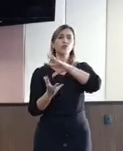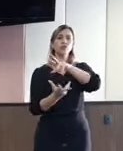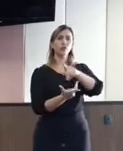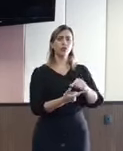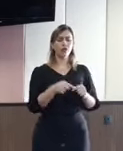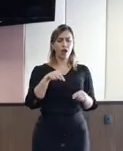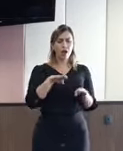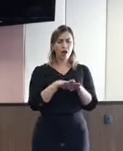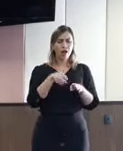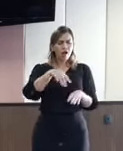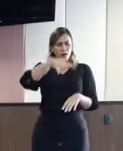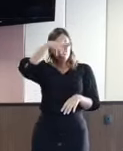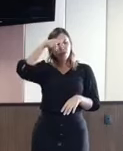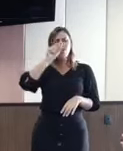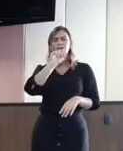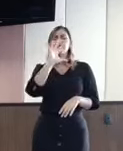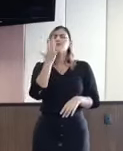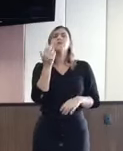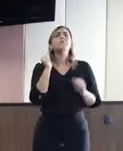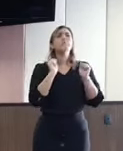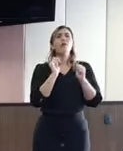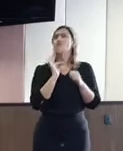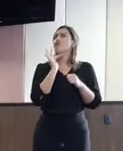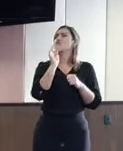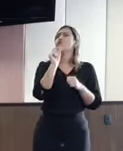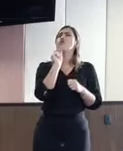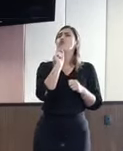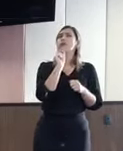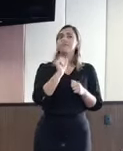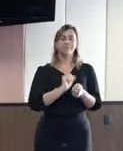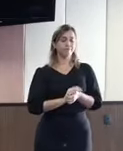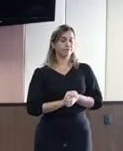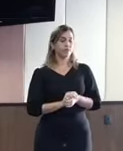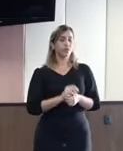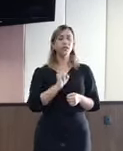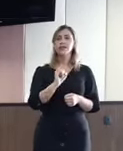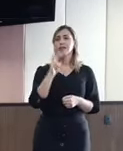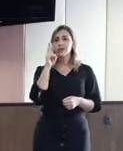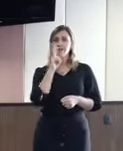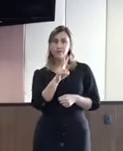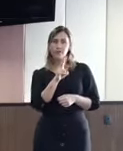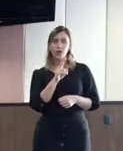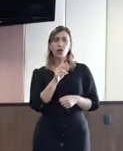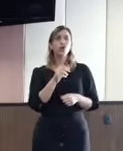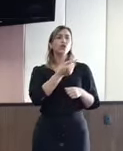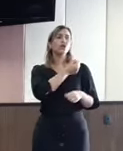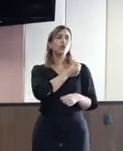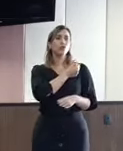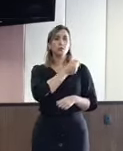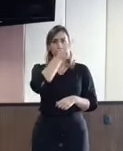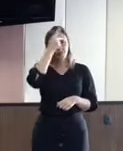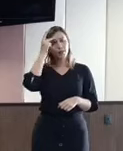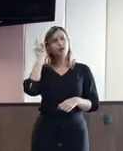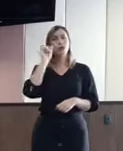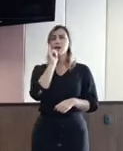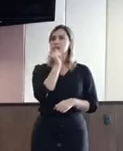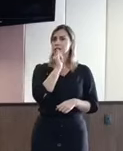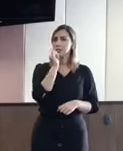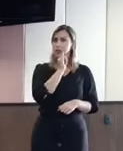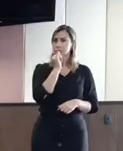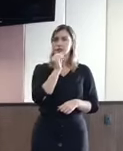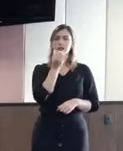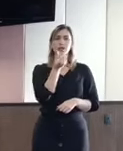Mato Grosso. Vamos dar um exemplo que nós sentamos já alguns dias discutindo isso. Se a gente pegar a população italiana, que tem